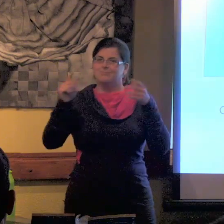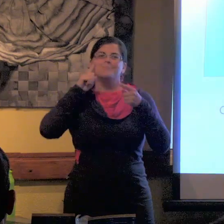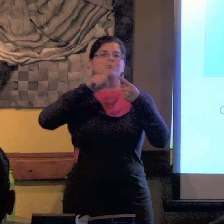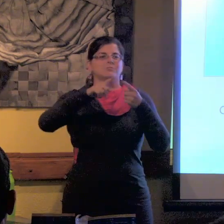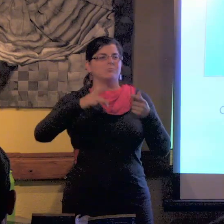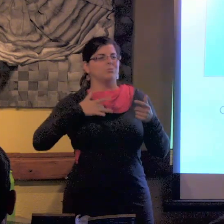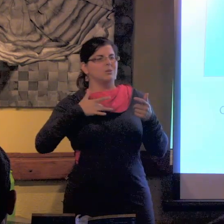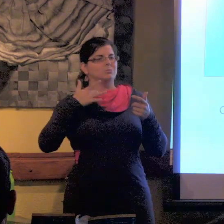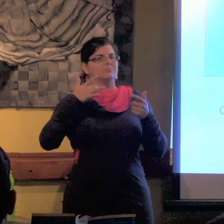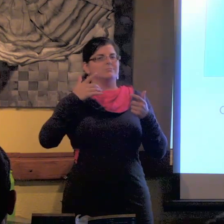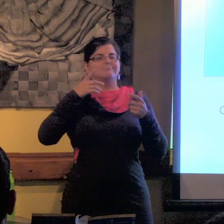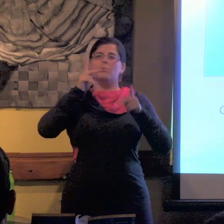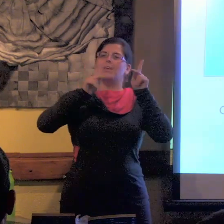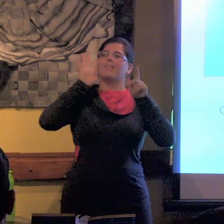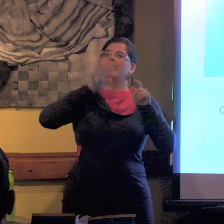partir